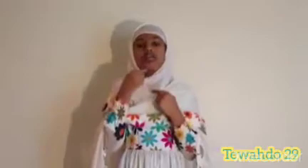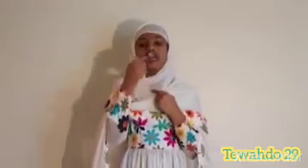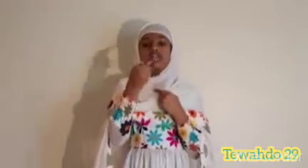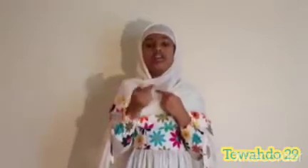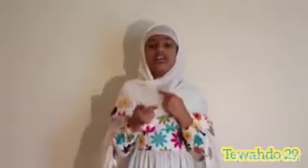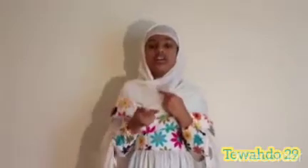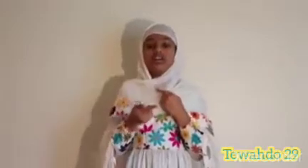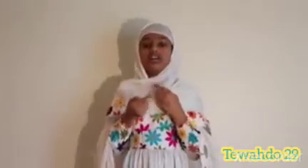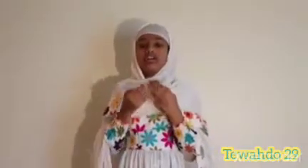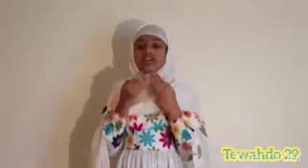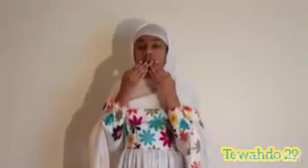ሆሳዕና ያሉ